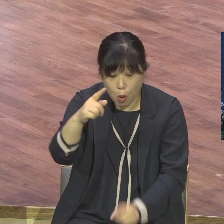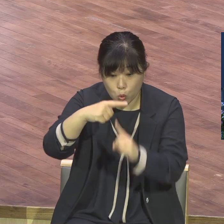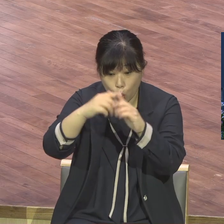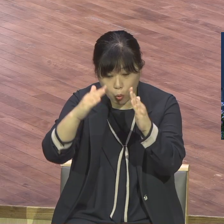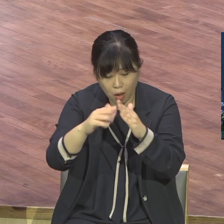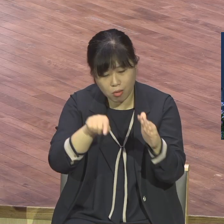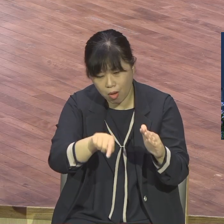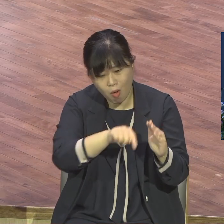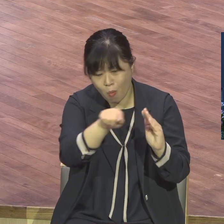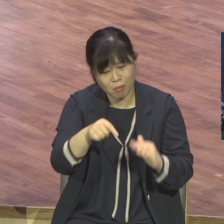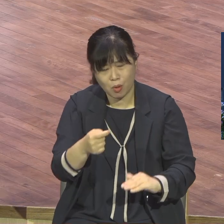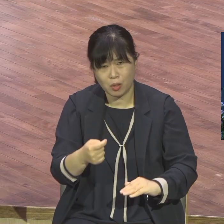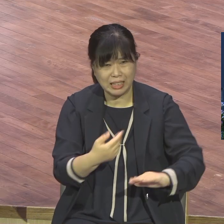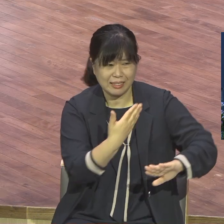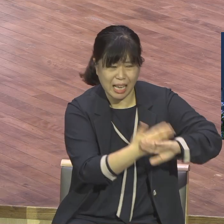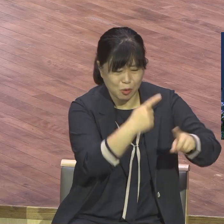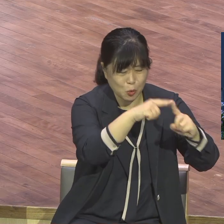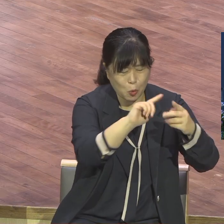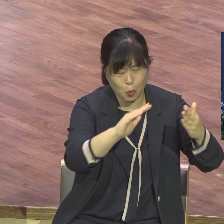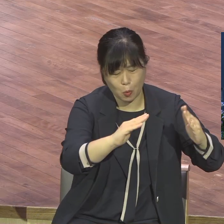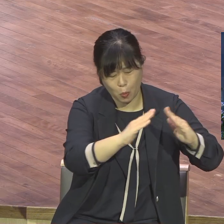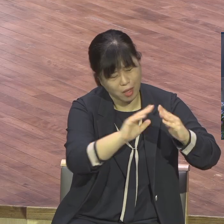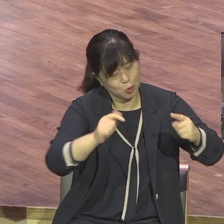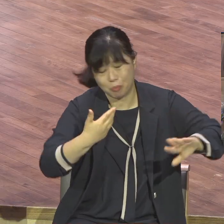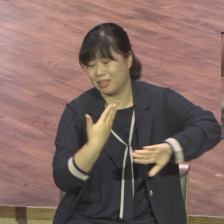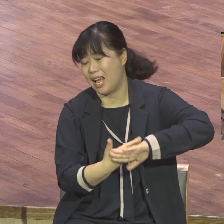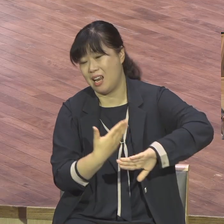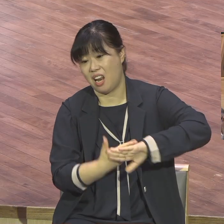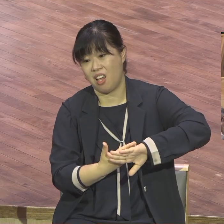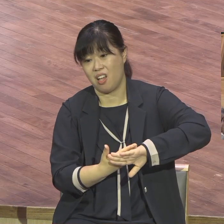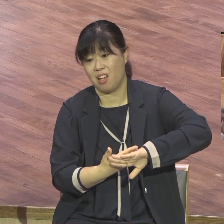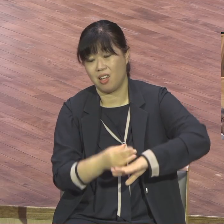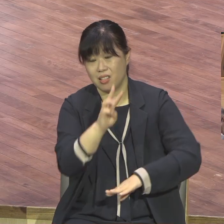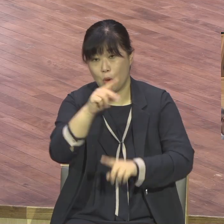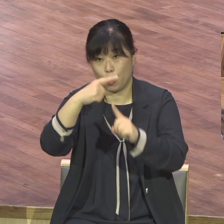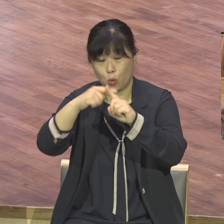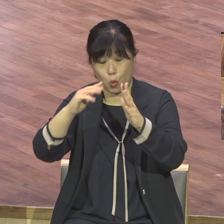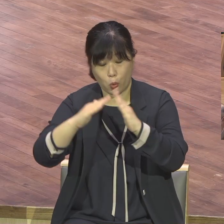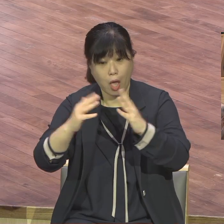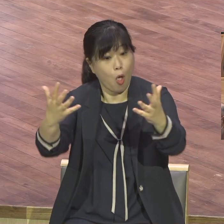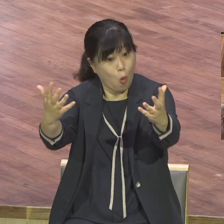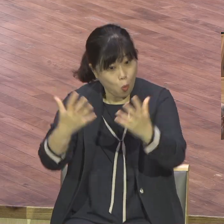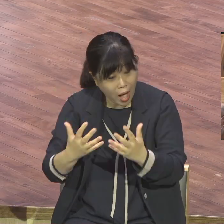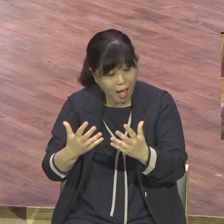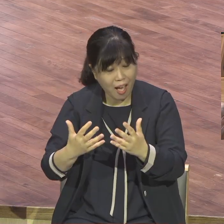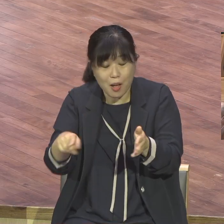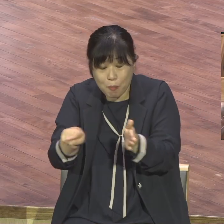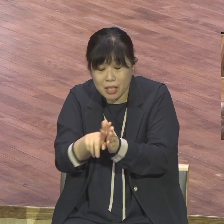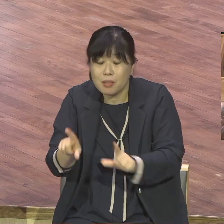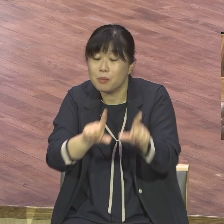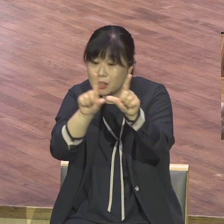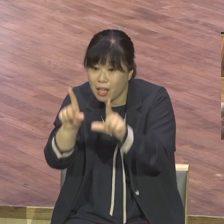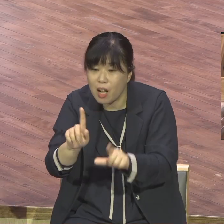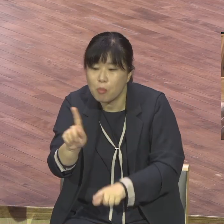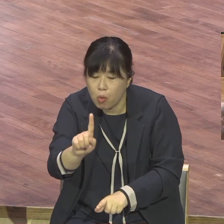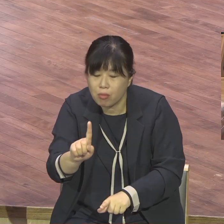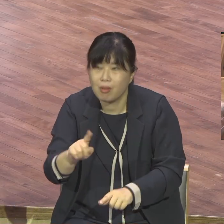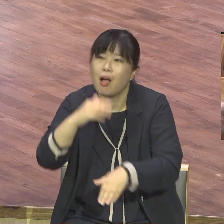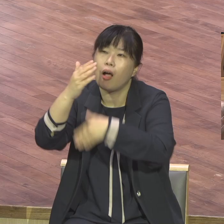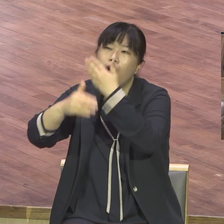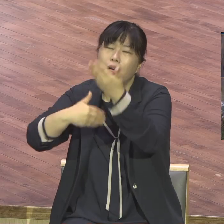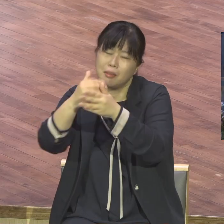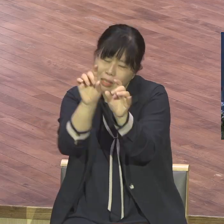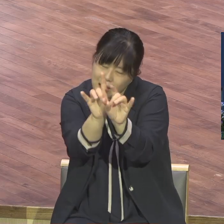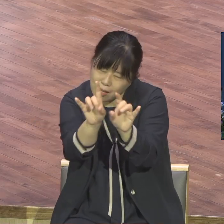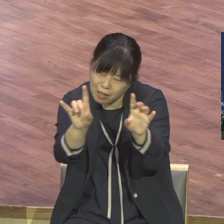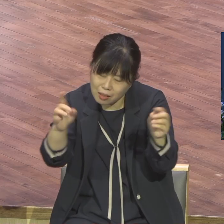출석한다. 엄청난 사명이 있는 분들이에요. 단 한 명도 없는 분 없습니다. 여러분 스스로가 불신해서